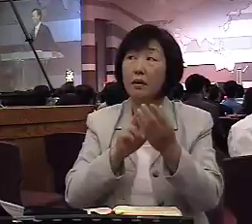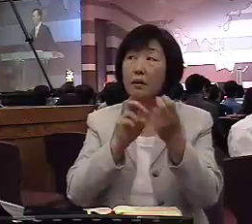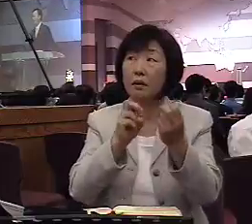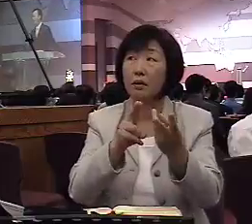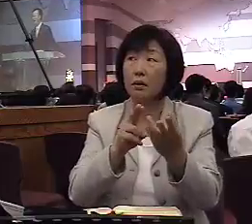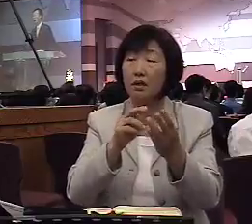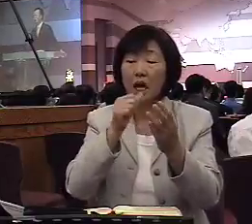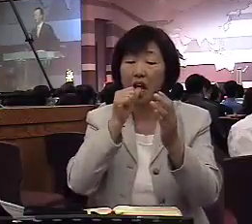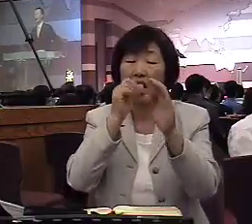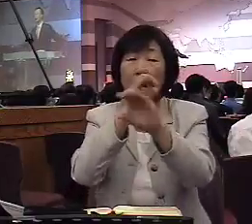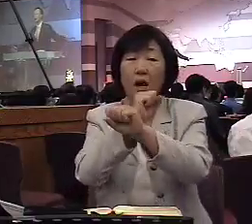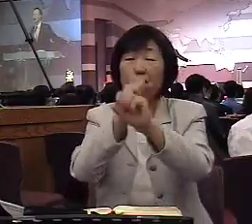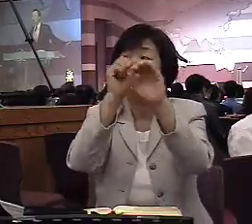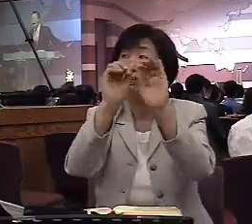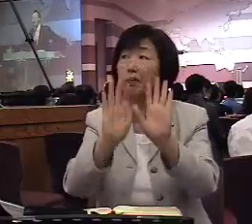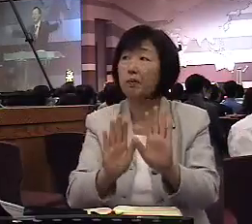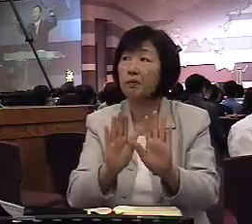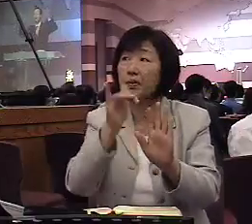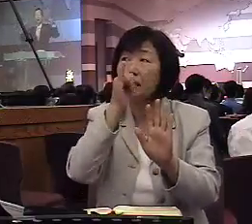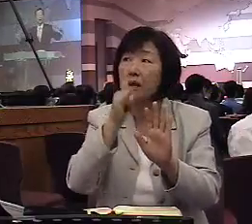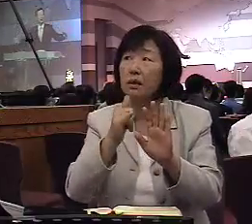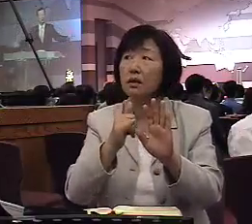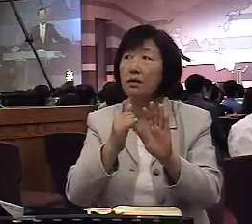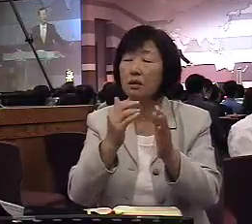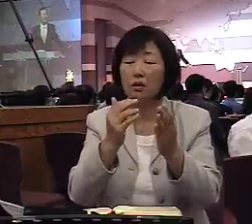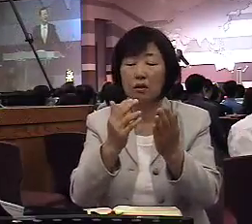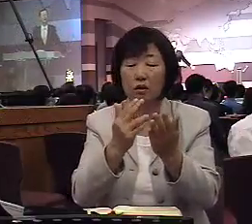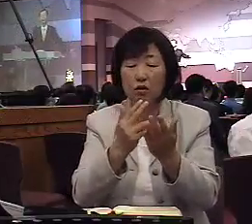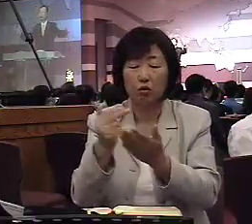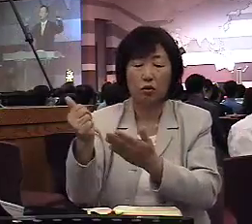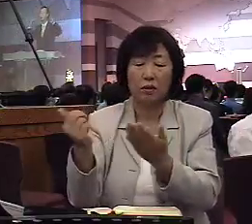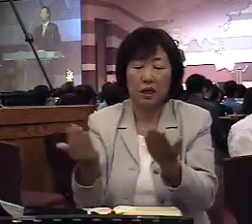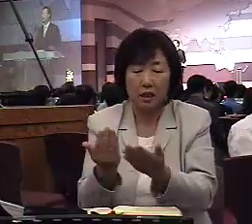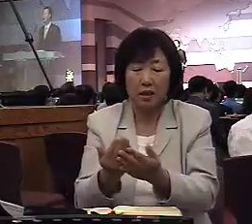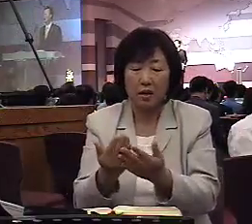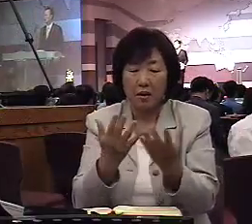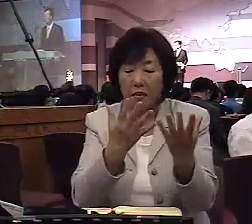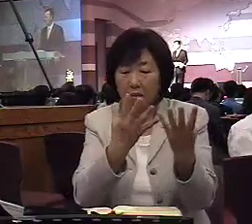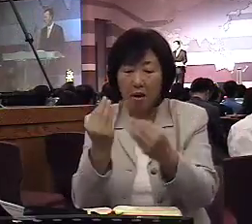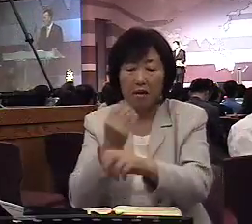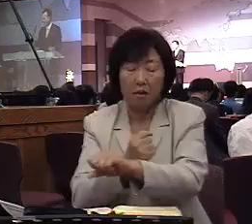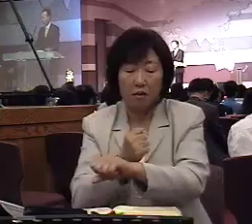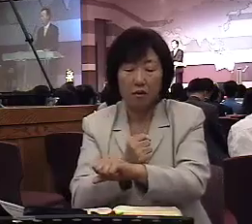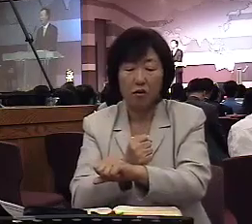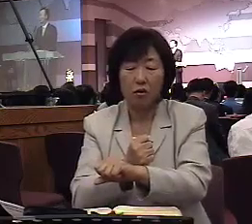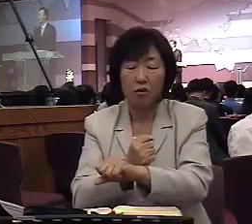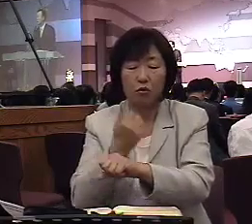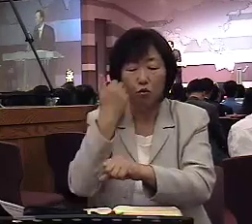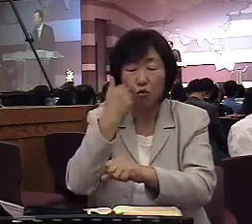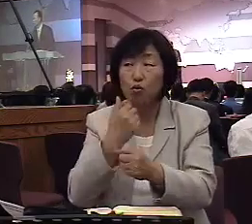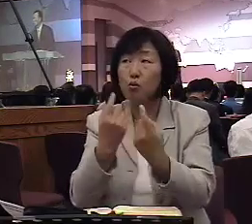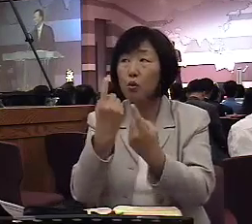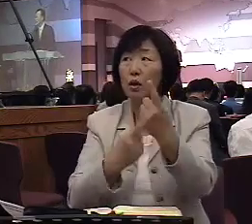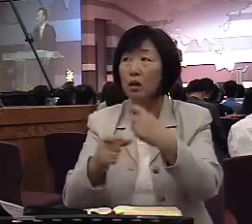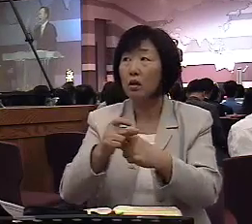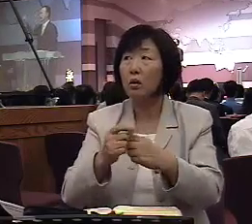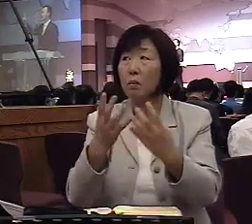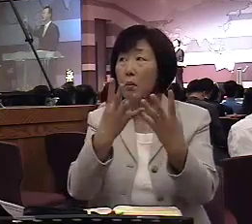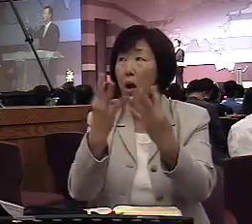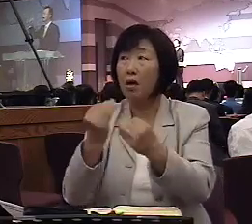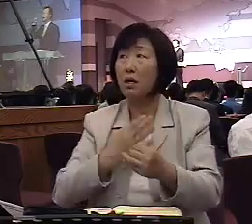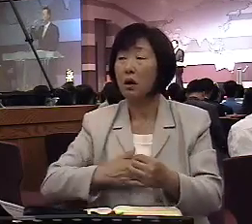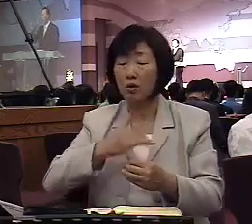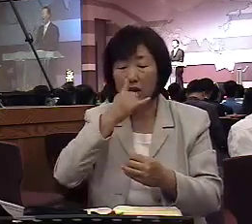갇혀 있었습니다. 주님의 일을 그동안 많이 했습니다. 주님에 대해 그 누구보다도 많이 알고 있었지만 사도 바울은 마지막 순간까지